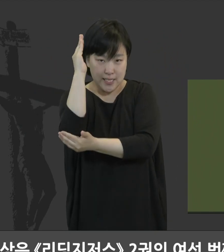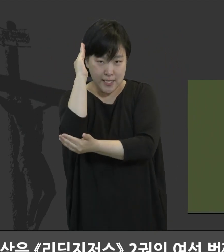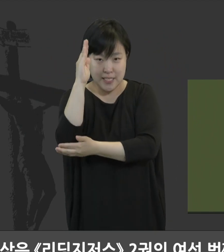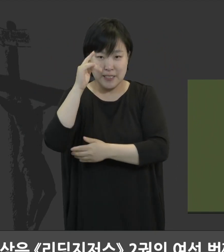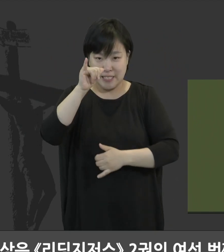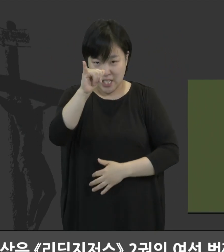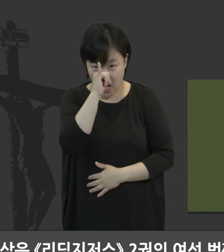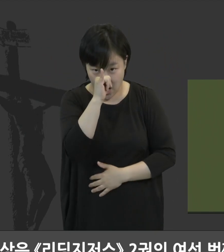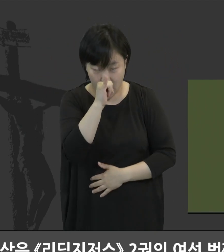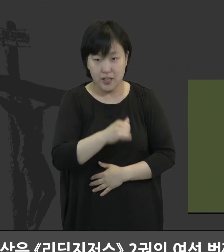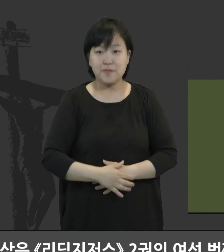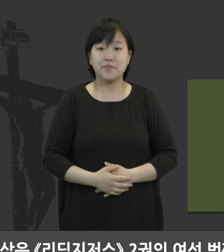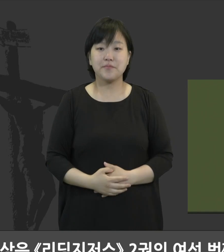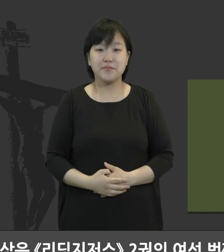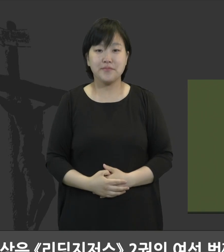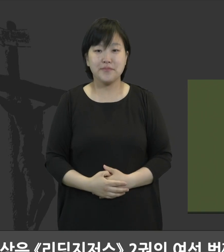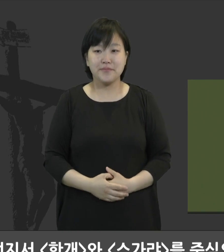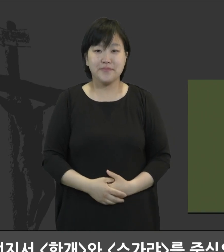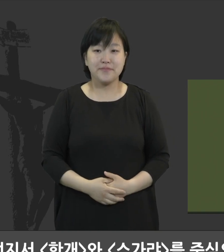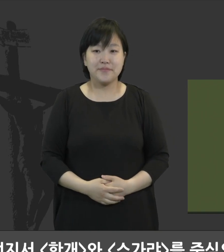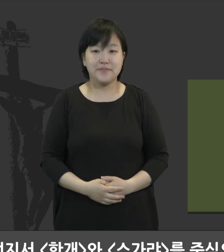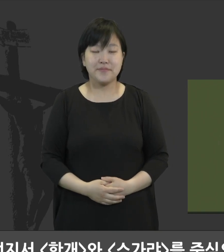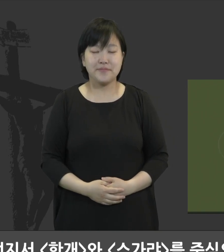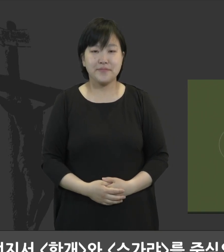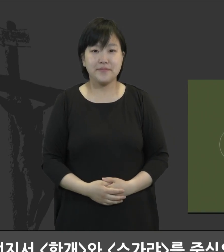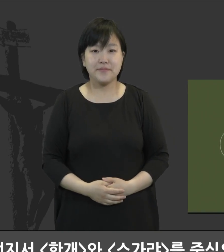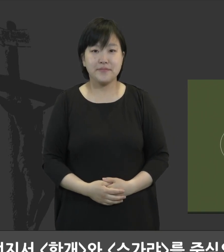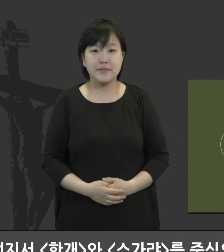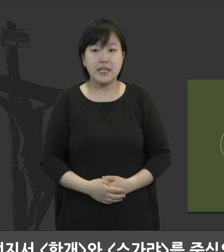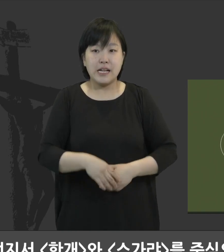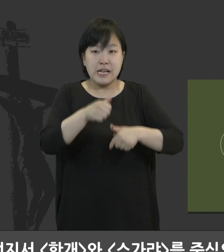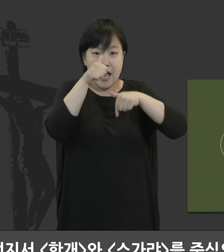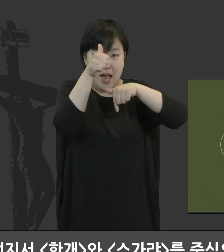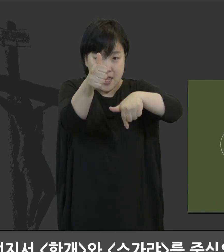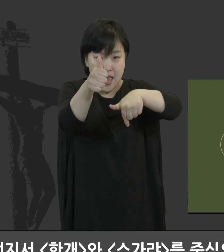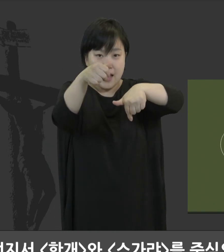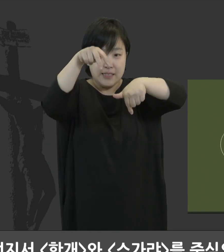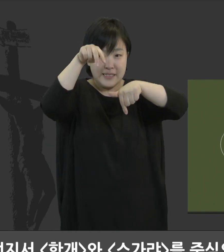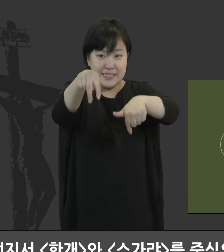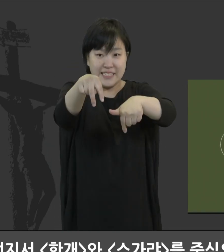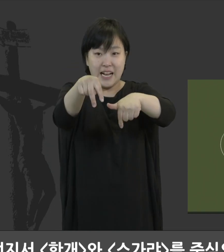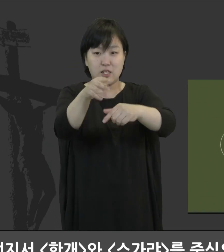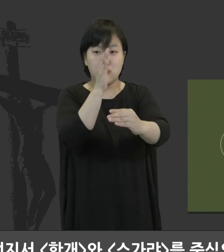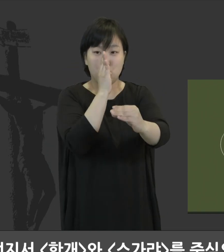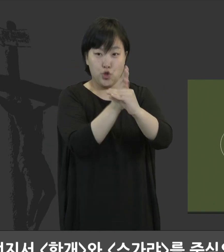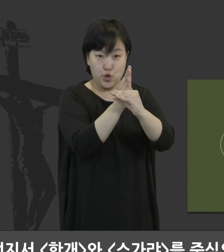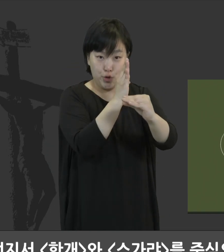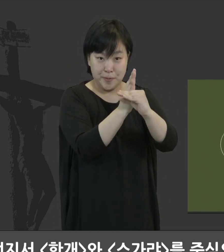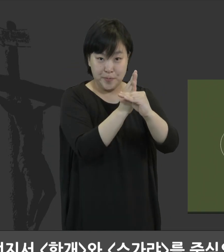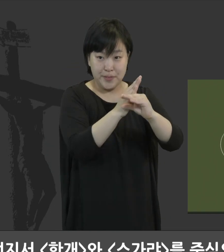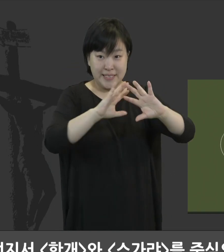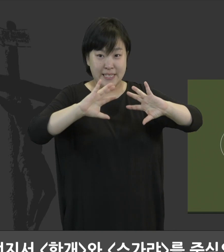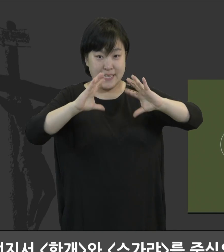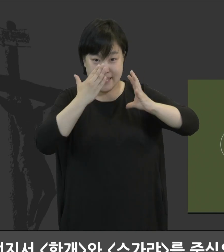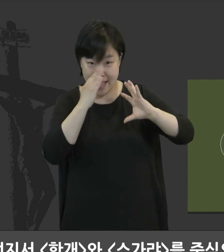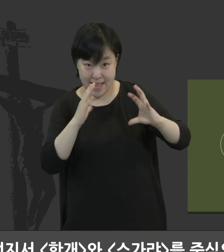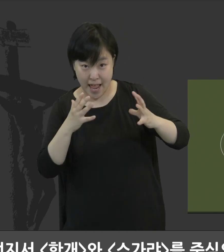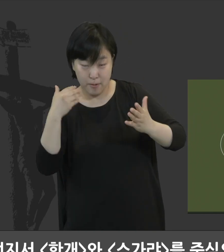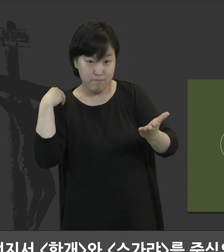이후의 이야기를 다룰 것입니다. 두 선지서 학개와 스가랴를 중심으로 다시 유다로 돌아온